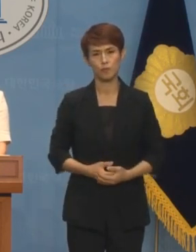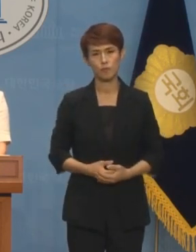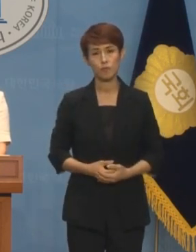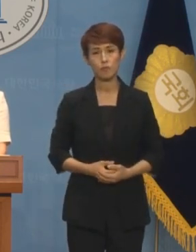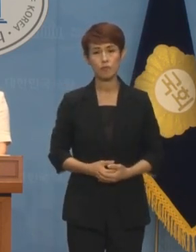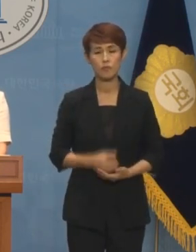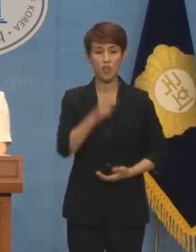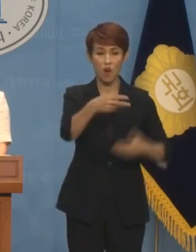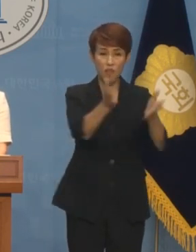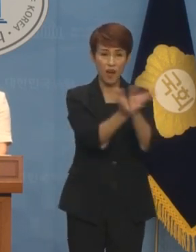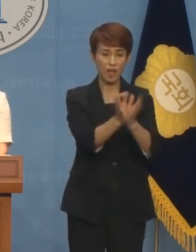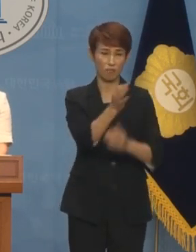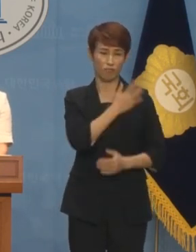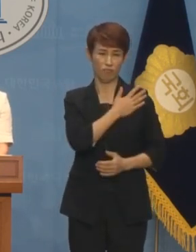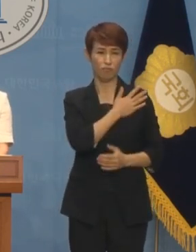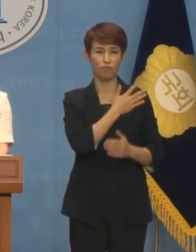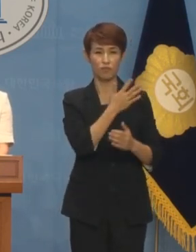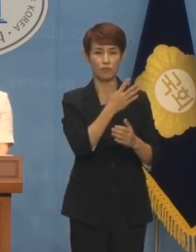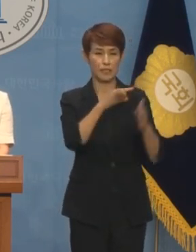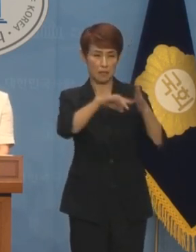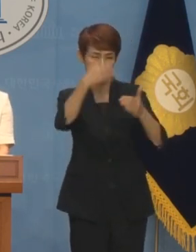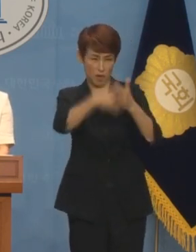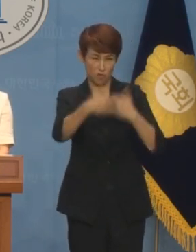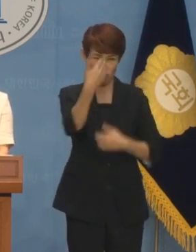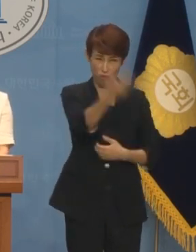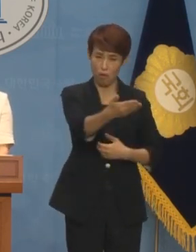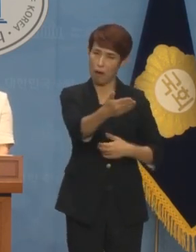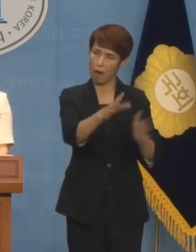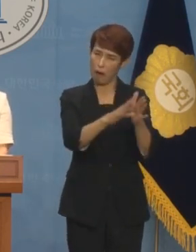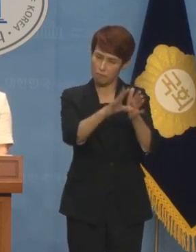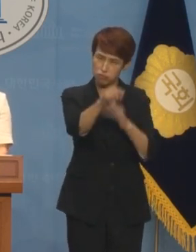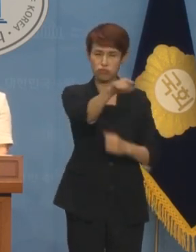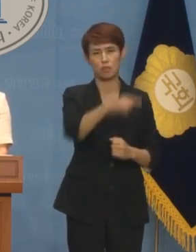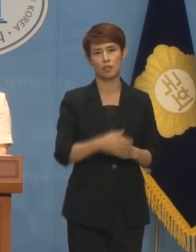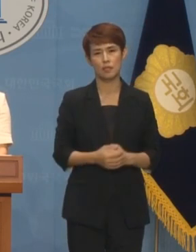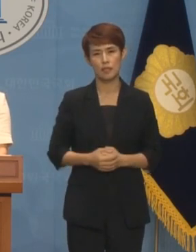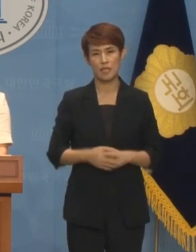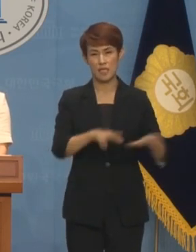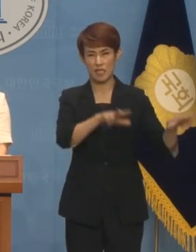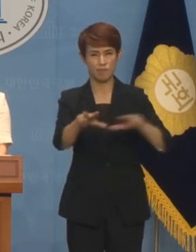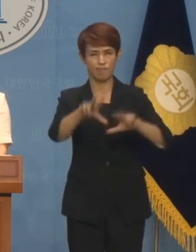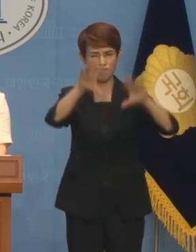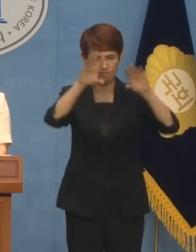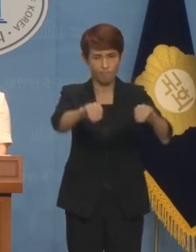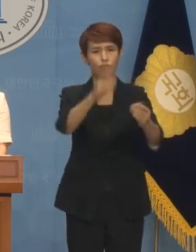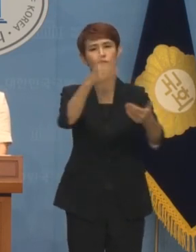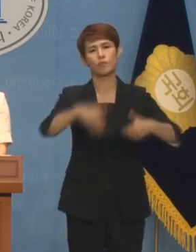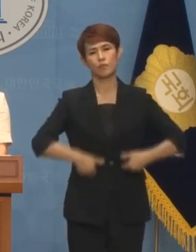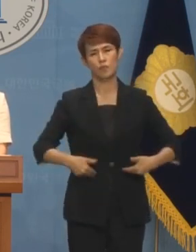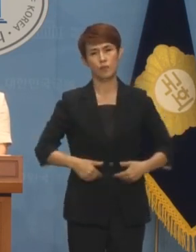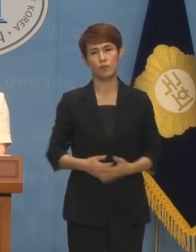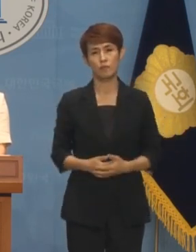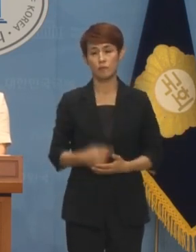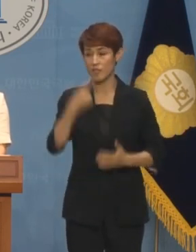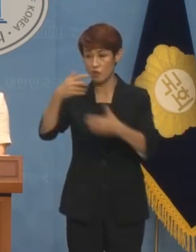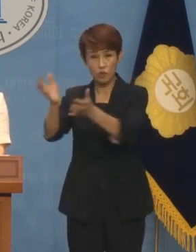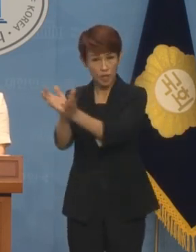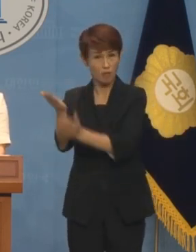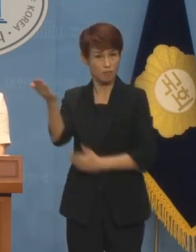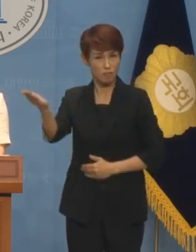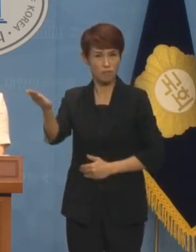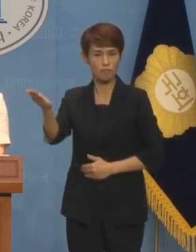정부 여당의 초부자 감세 추진은 퇴행적이고 또 망극적입니다. 즉각 중단되어야 합니다. 더불어민주당